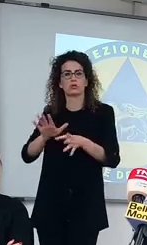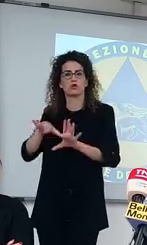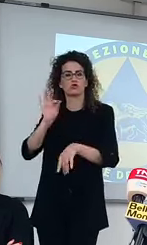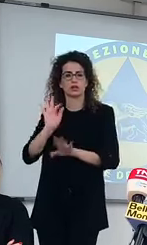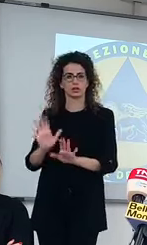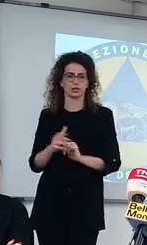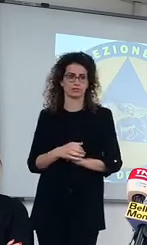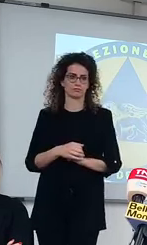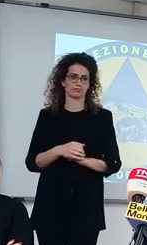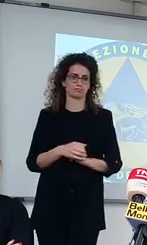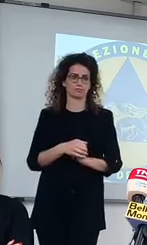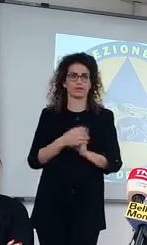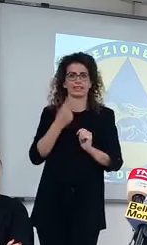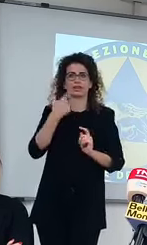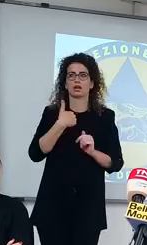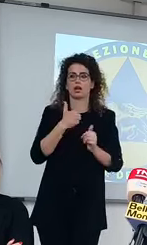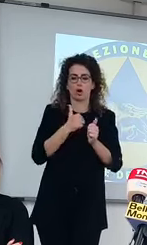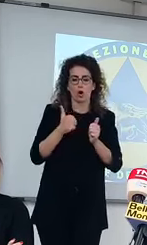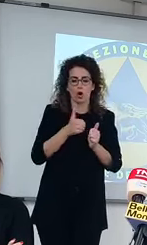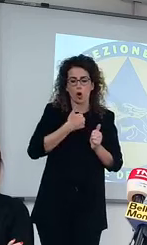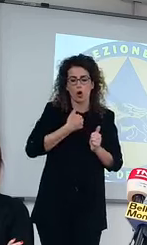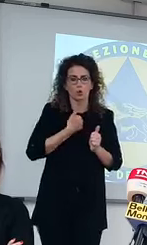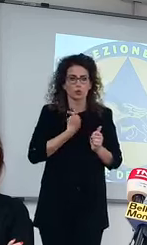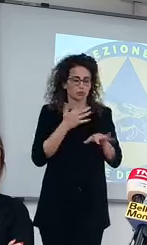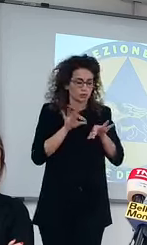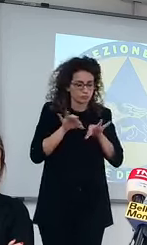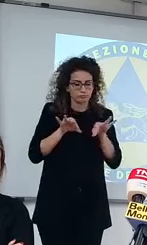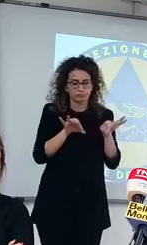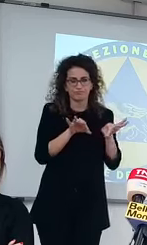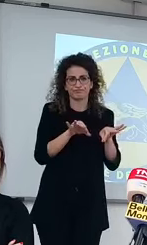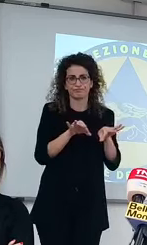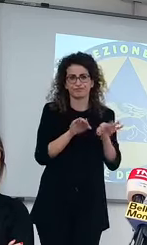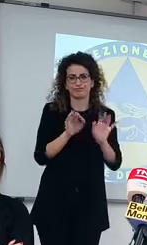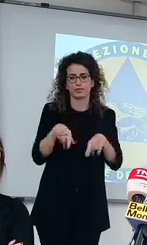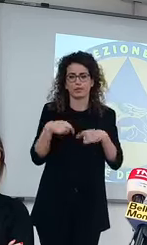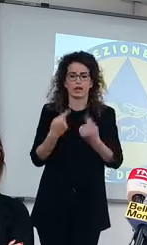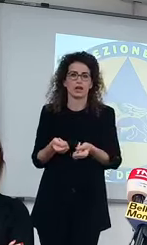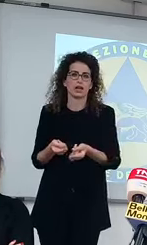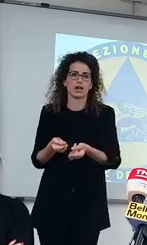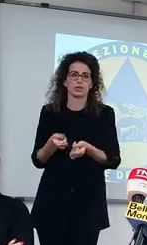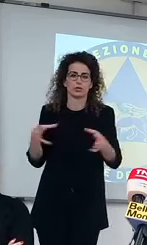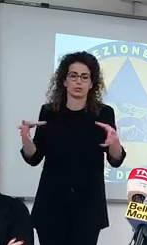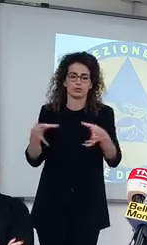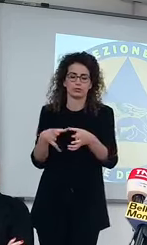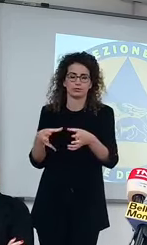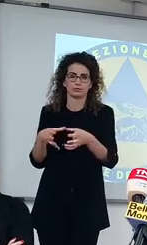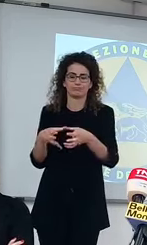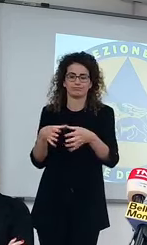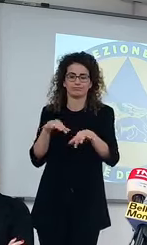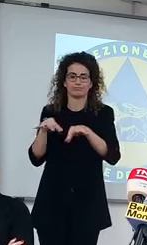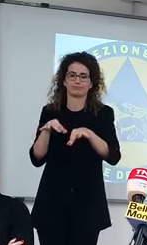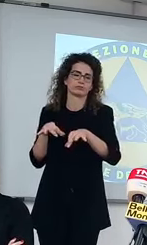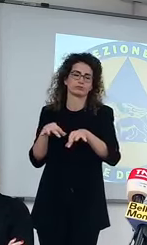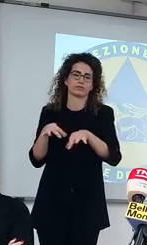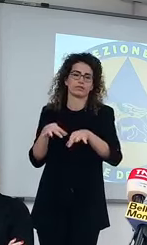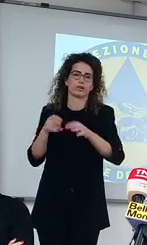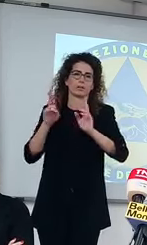perché se ognuno si fa la sua roba su misura, dopodiché l'ente regolatore diventa nei tribunali, lo sapete meglio di me.